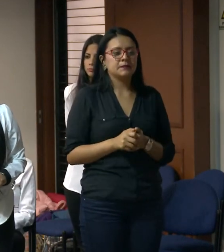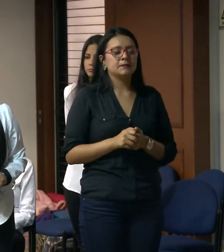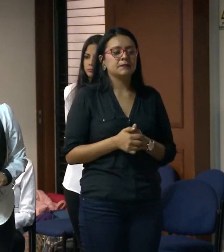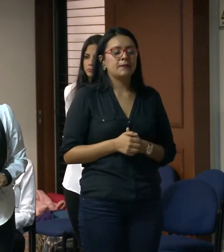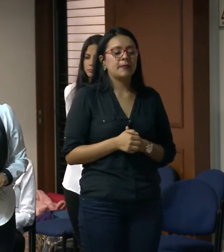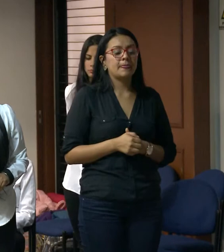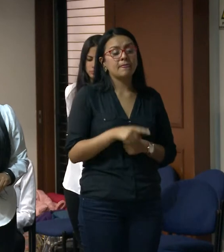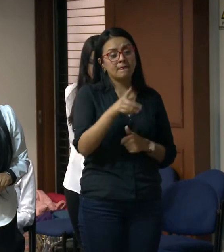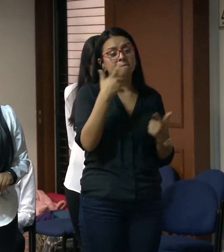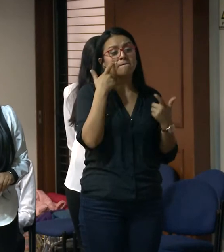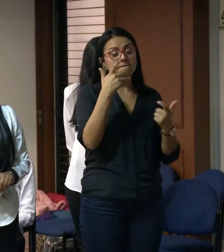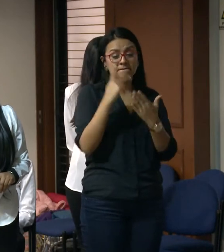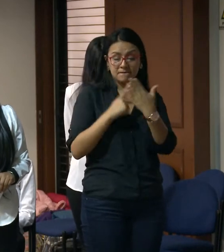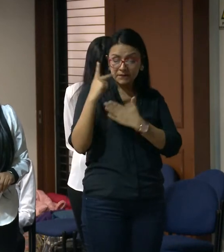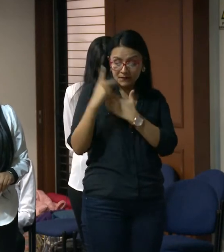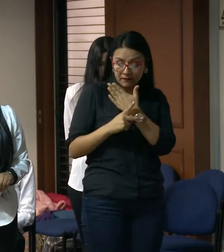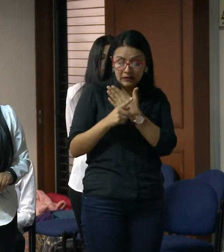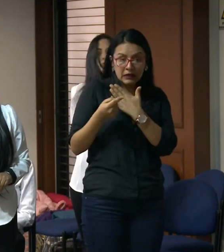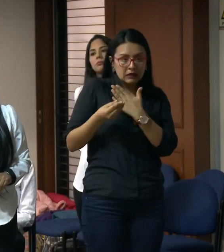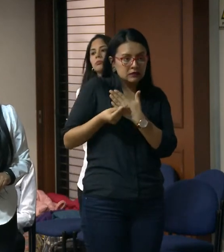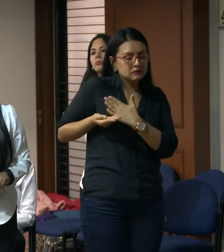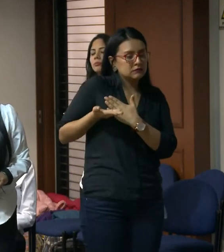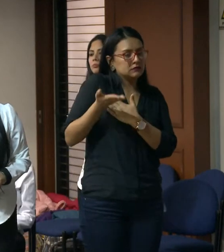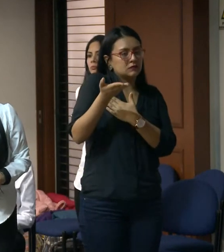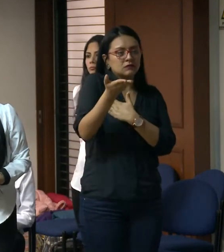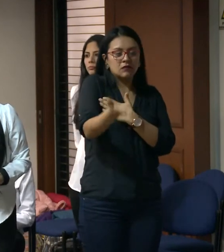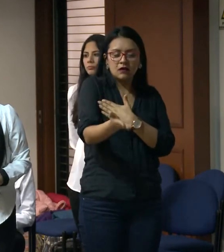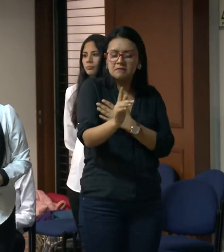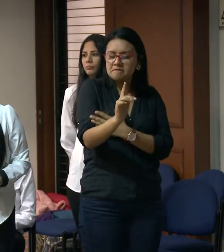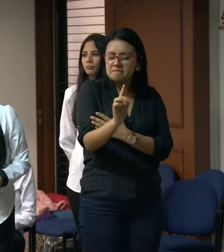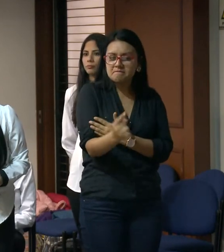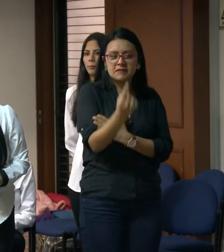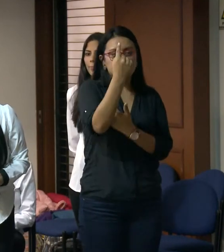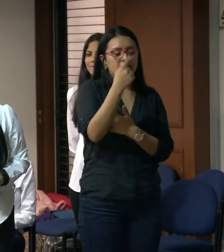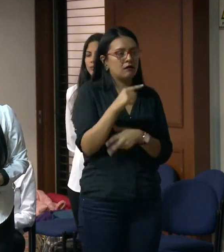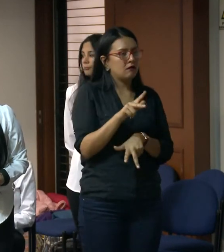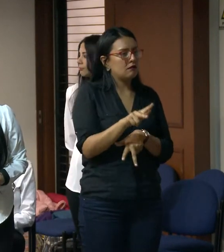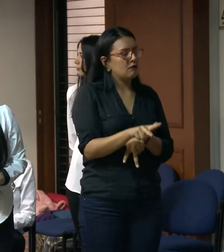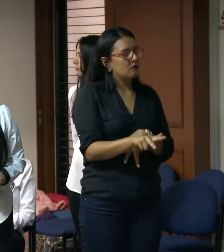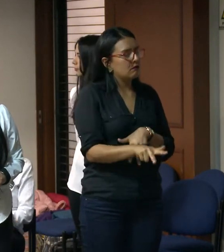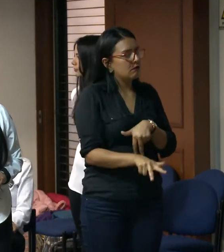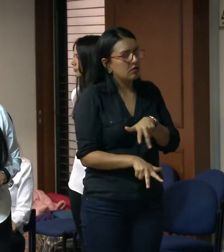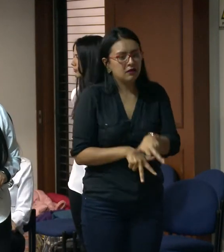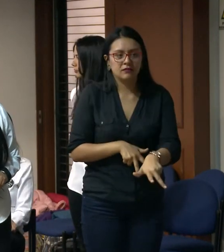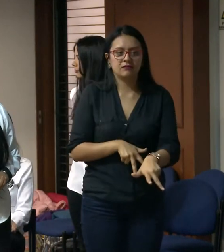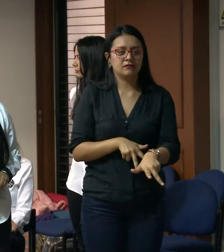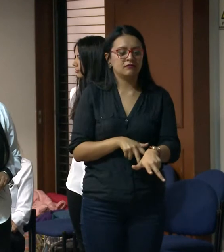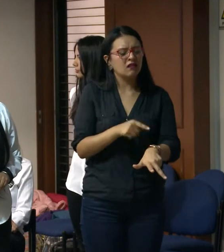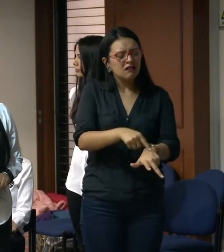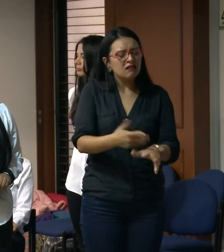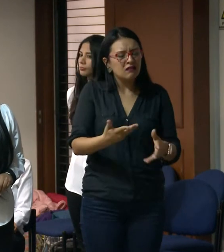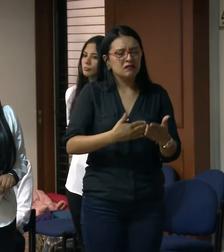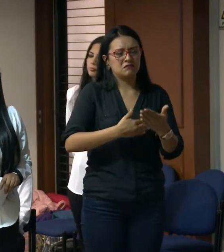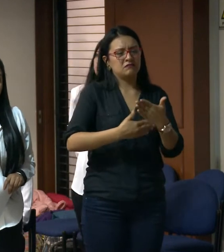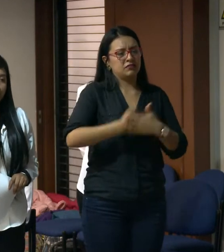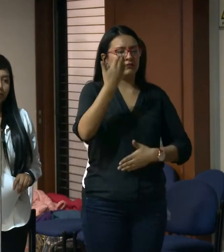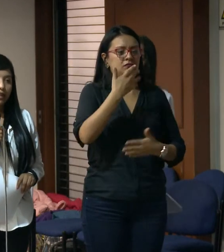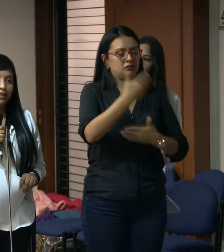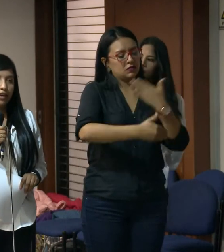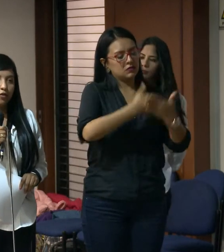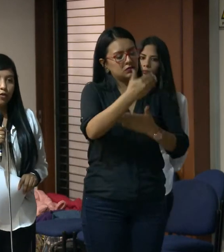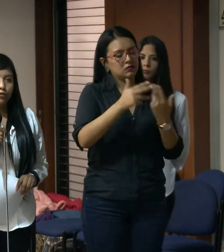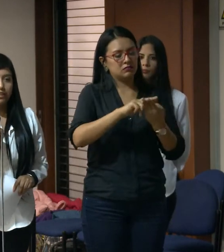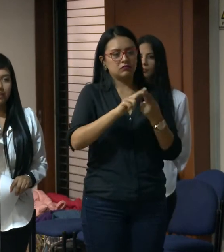resaltar que este proyecto contribuyó a dar los primeros pasos hacia un proceso de transformación